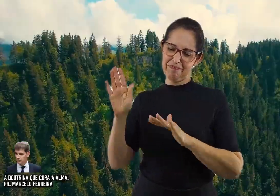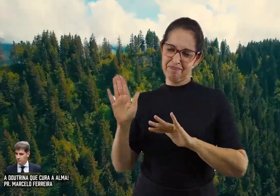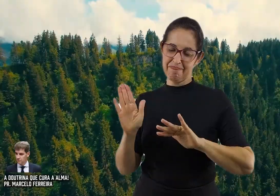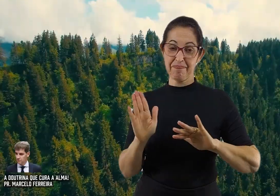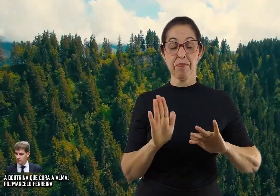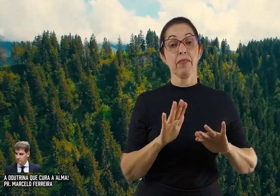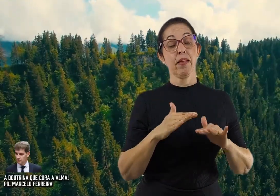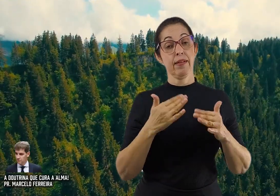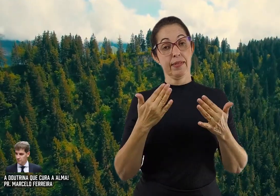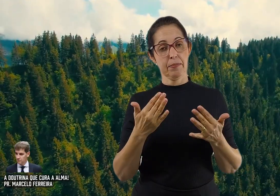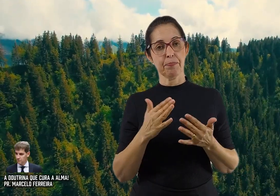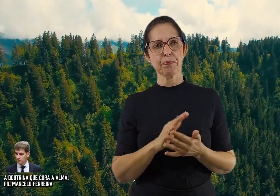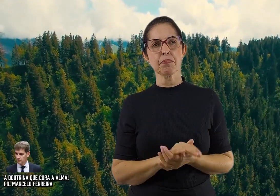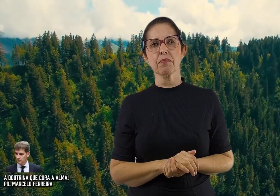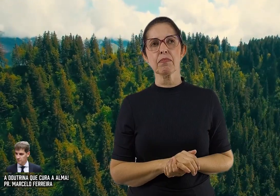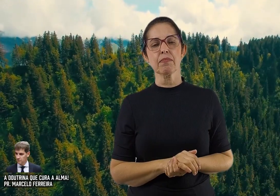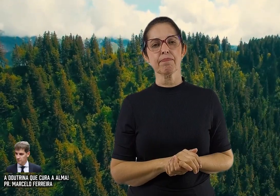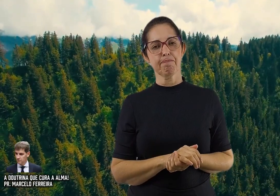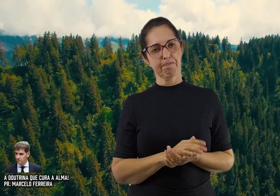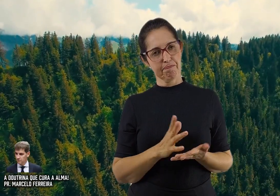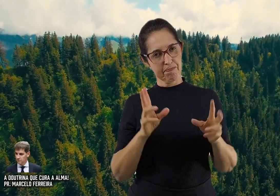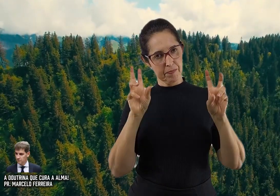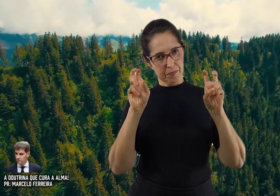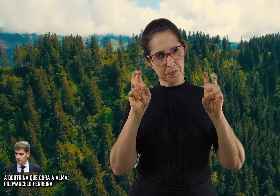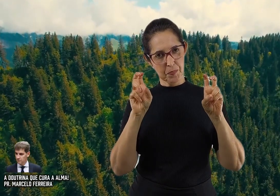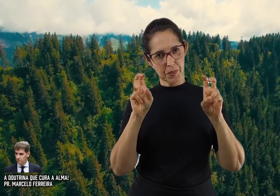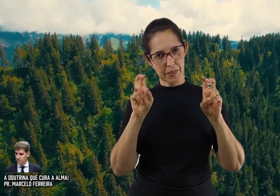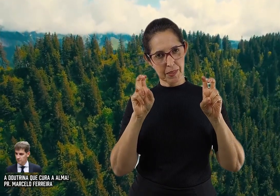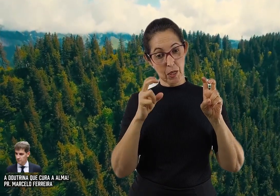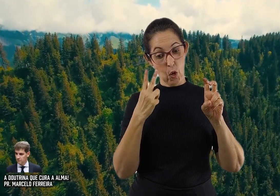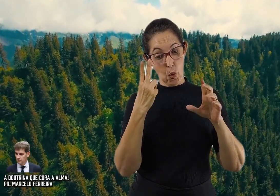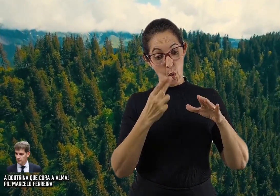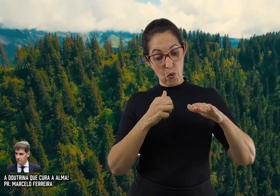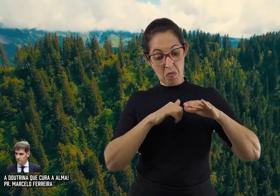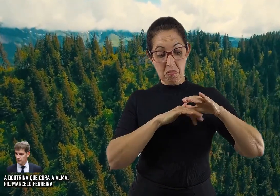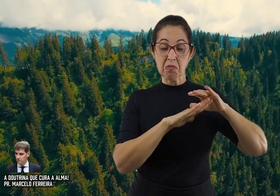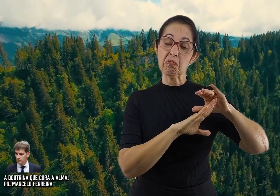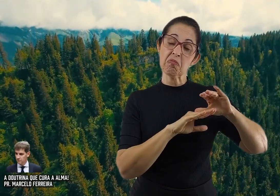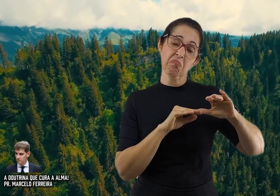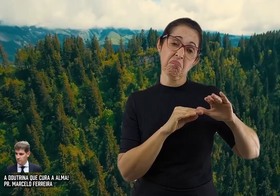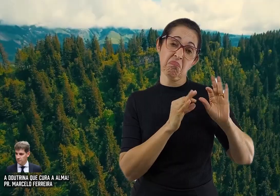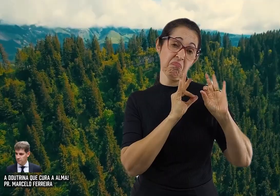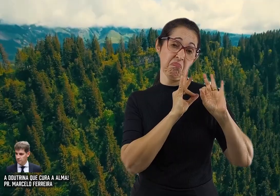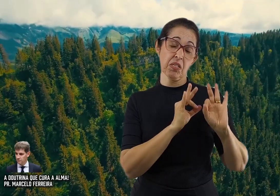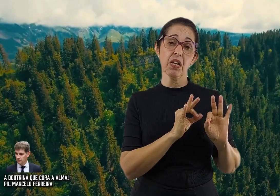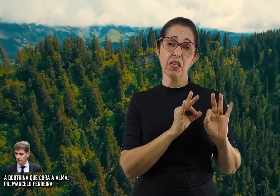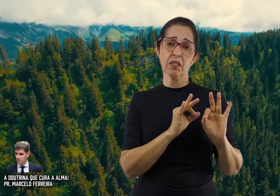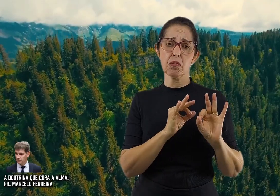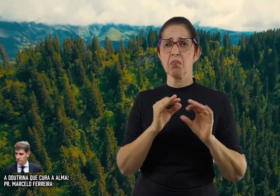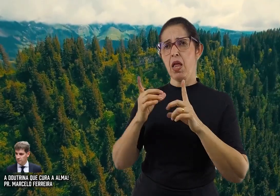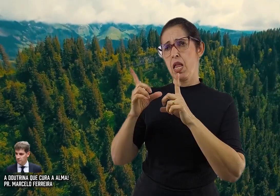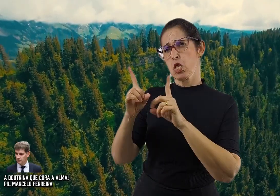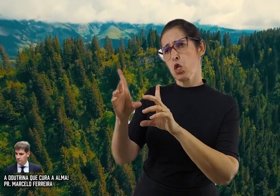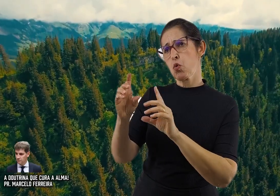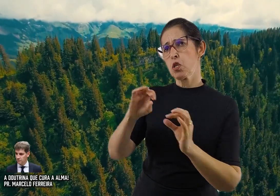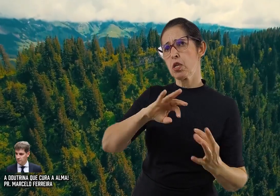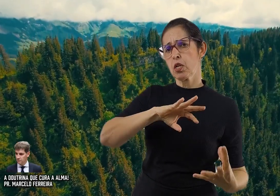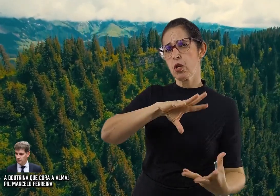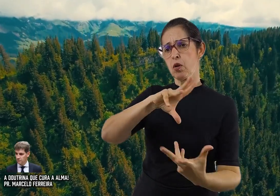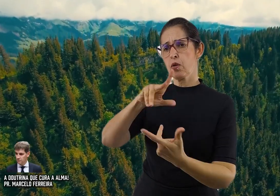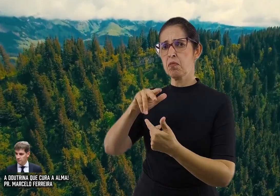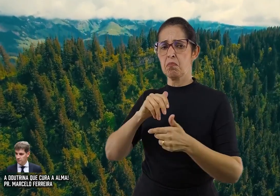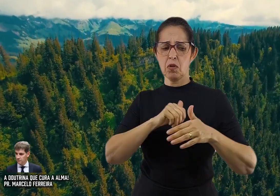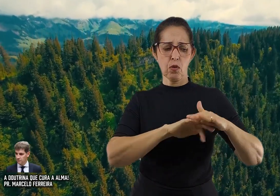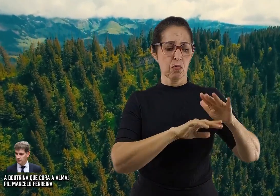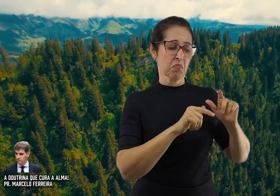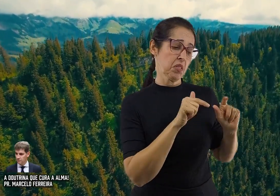e costumes. Tudo certo. Doutrina é universal, costume é